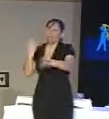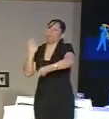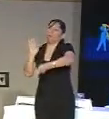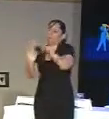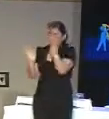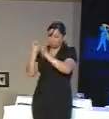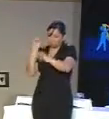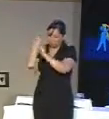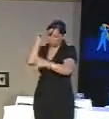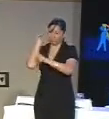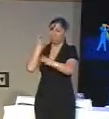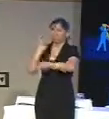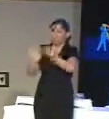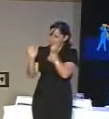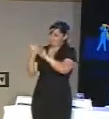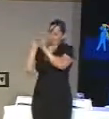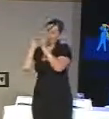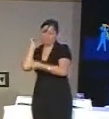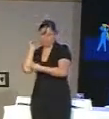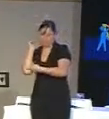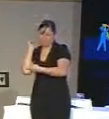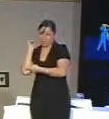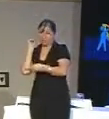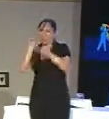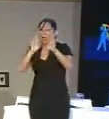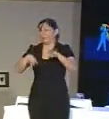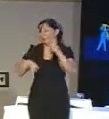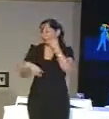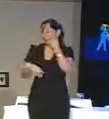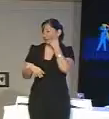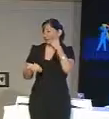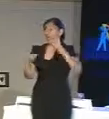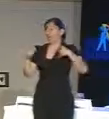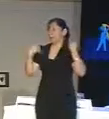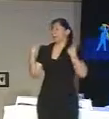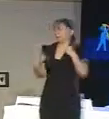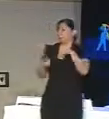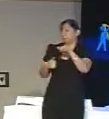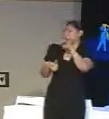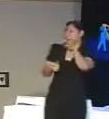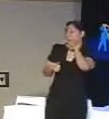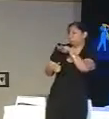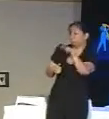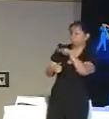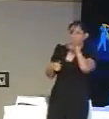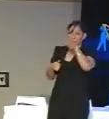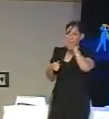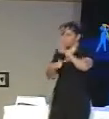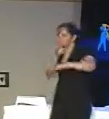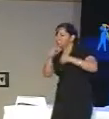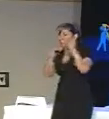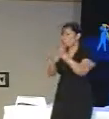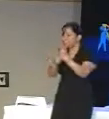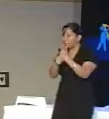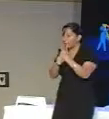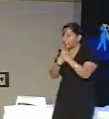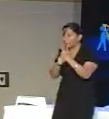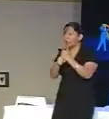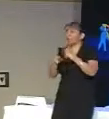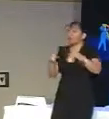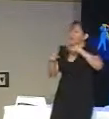embarazo en adolescentes, generalmente pensamos en la chica de 18 o 19 años, que al igual que